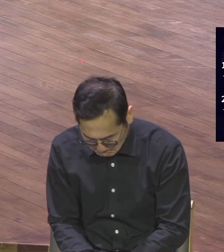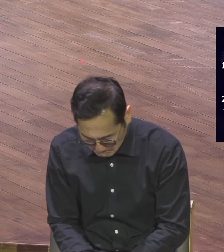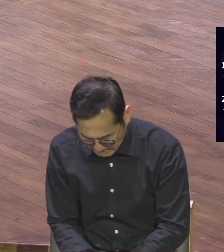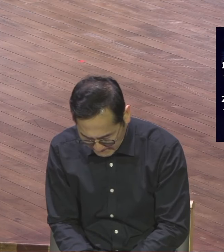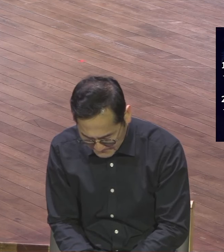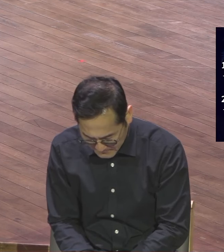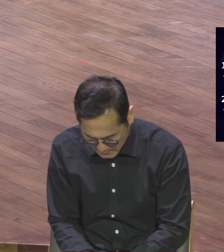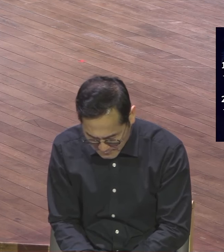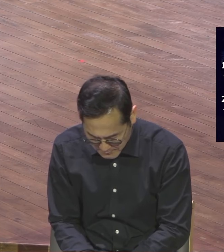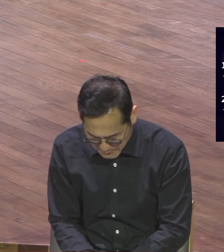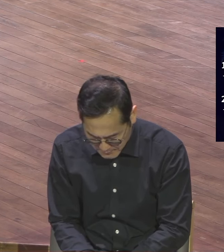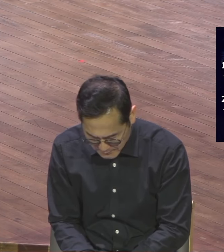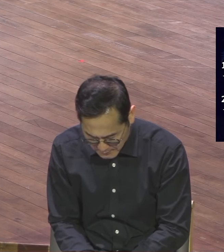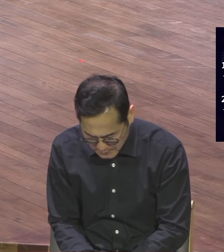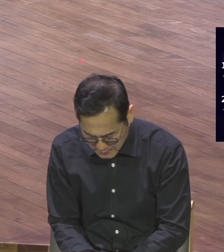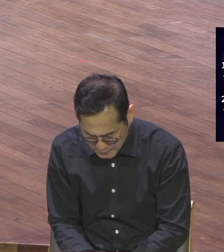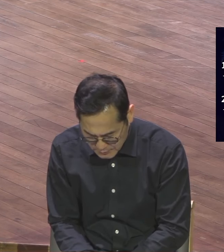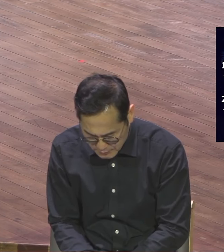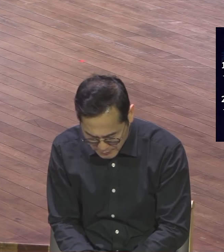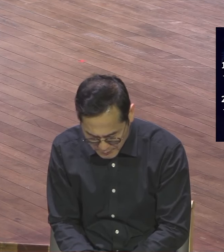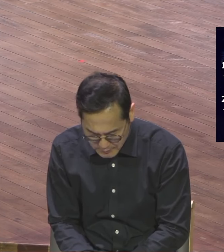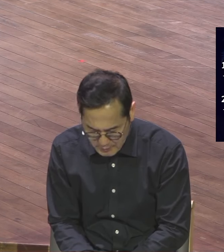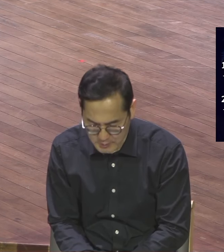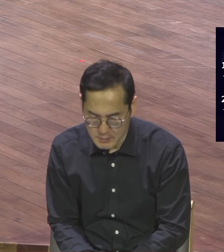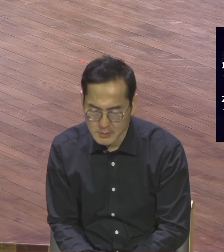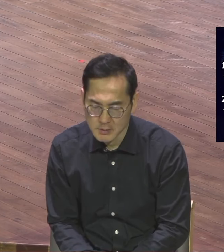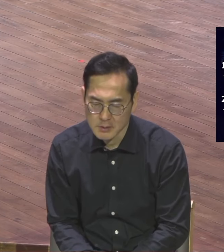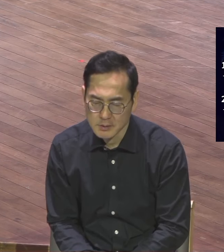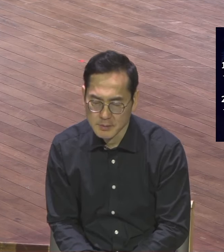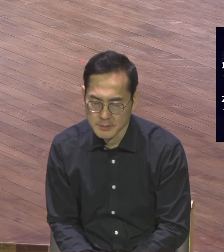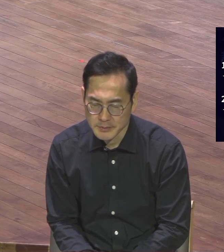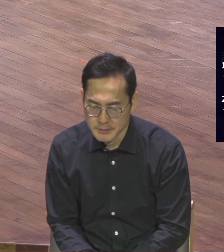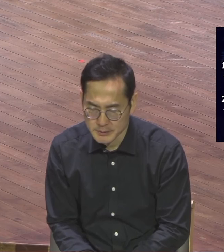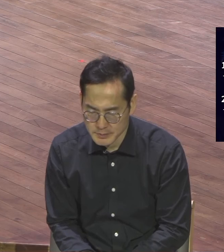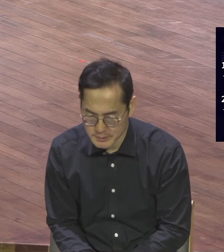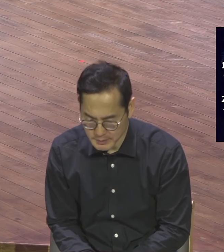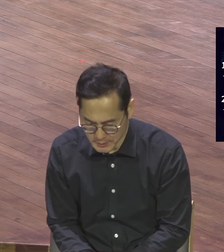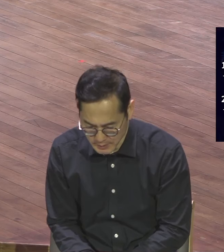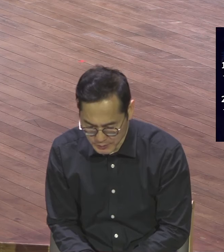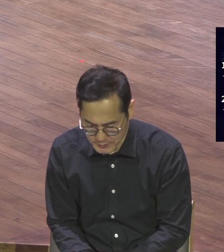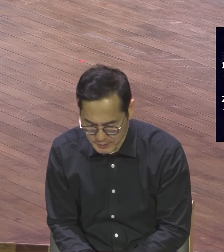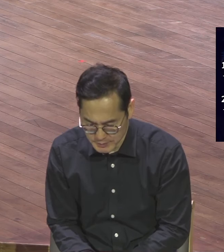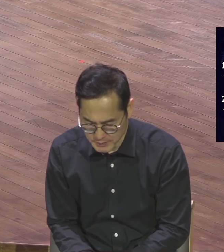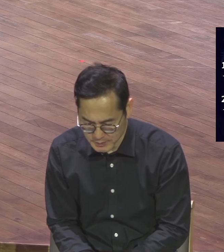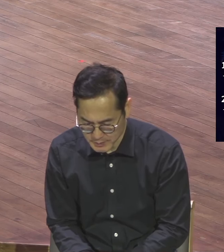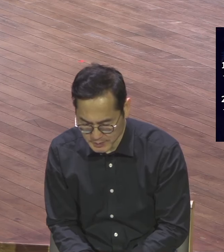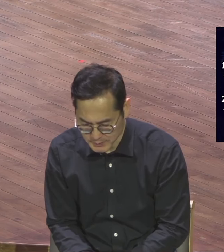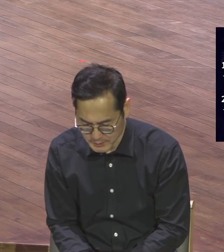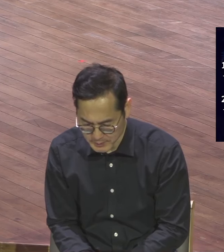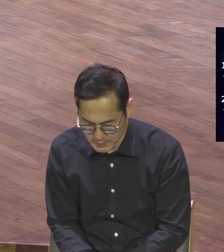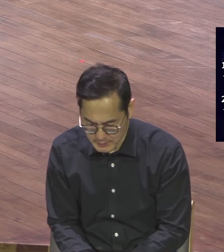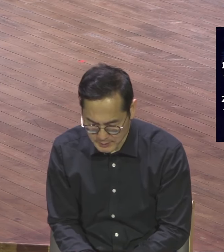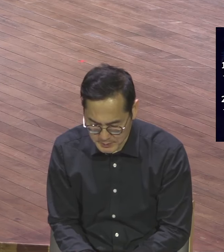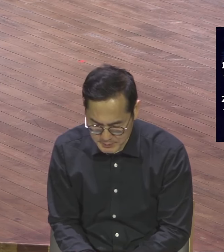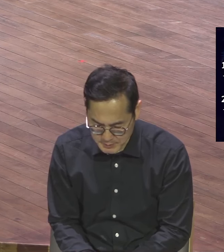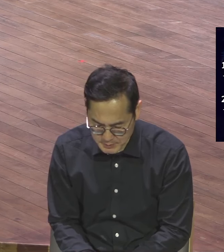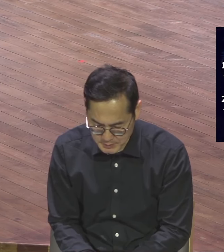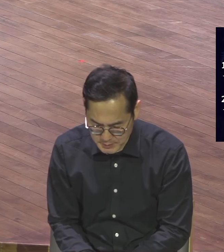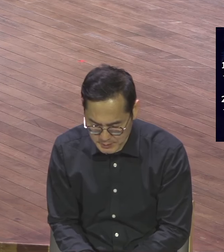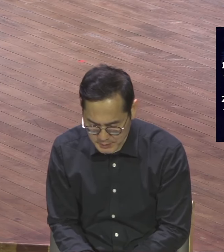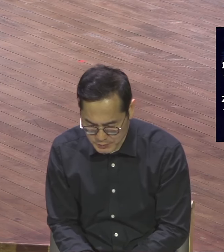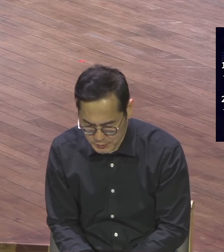시원케 하는 모든 동정자들의 마음을 시원케 하는 모든 만나는 성도들의 마음을 시원케